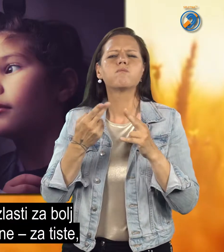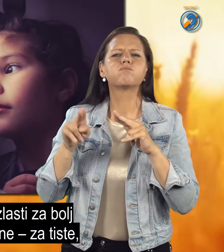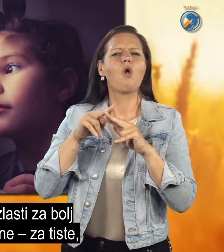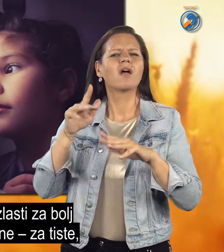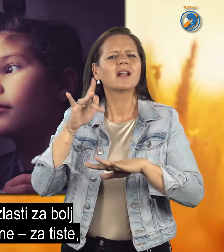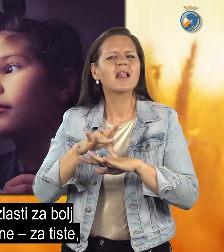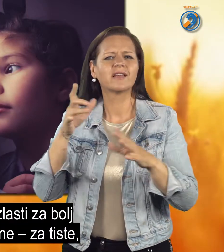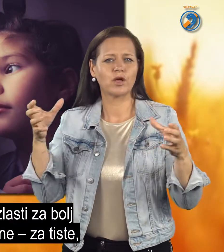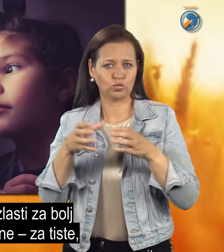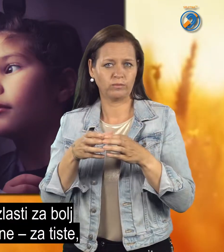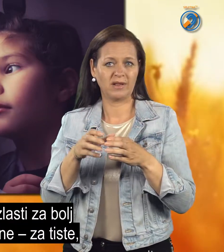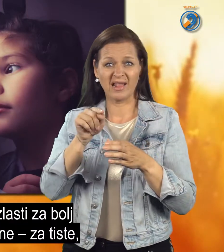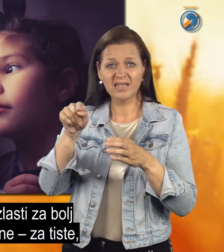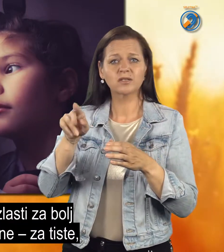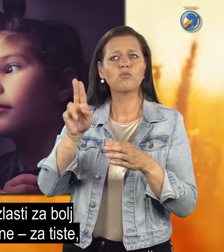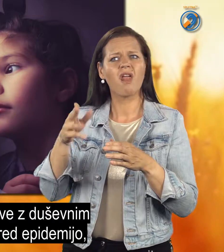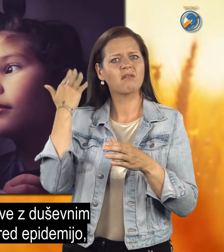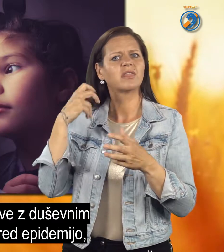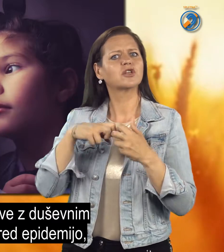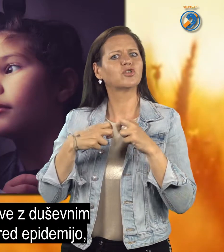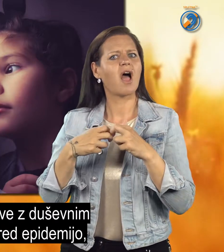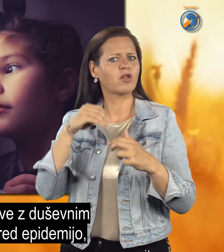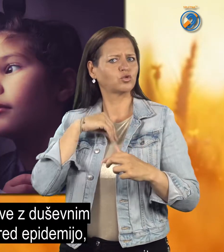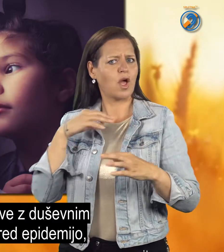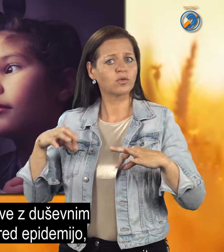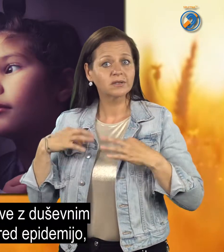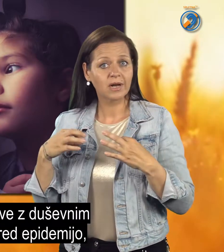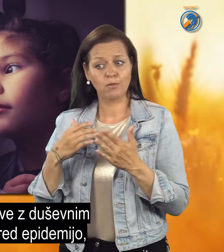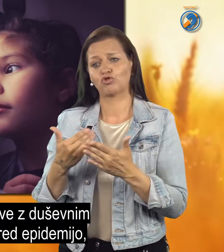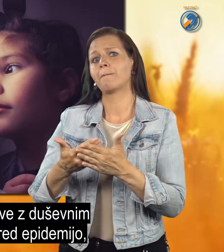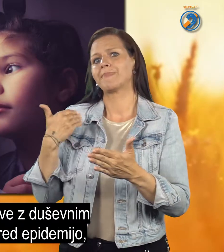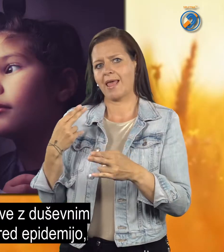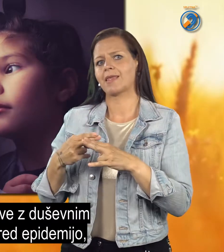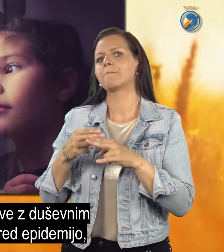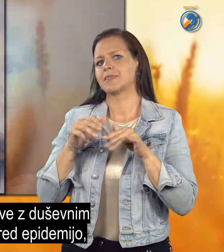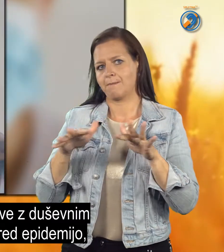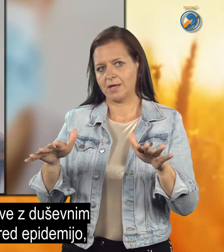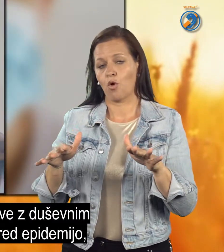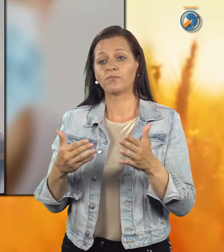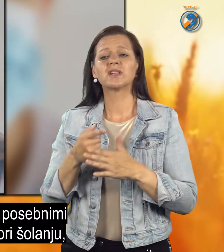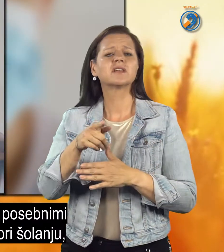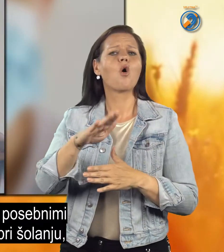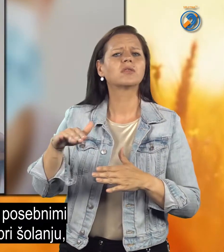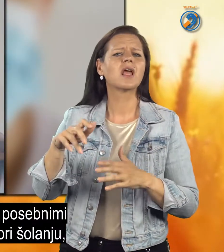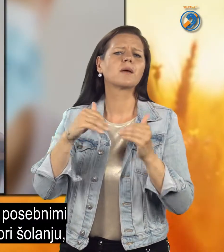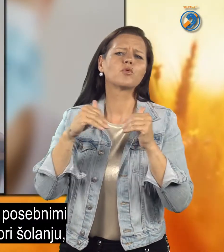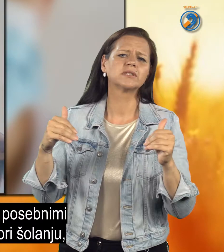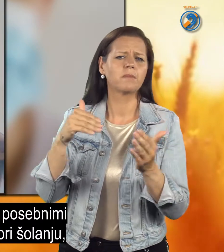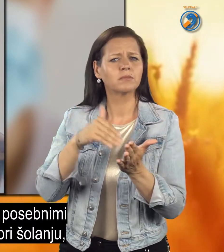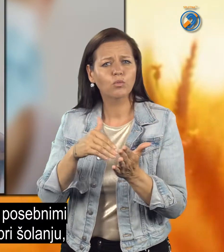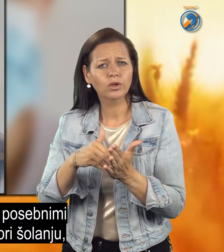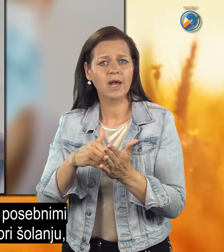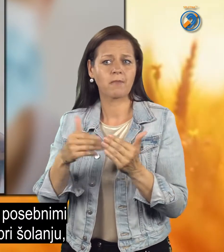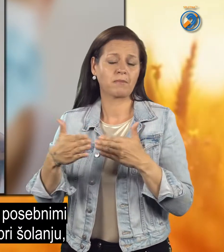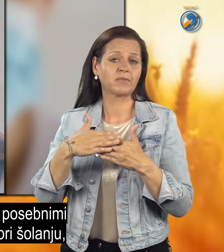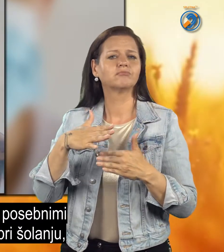bolj ranljive skupine, za tiste, ki so imeli težave z duševnim zdravjem že pred epidemijo, za otroke s posebnimi